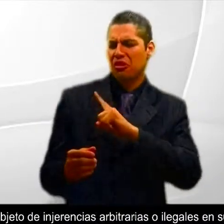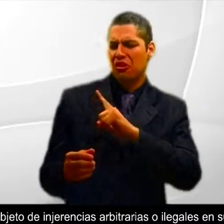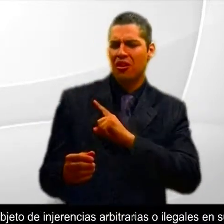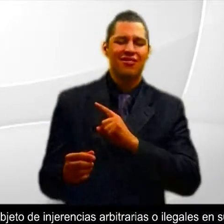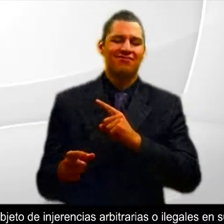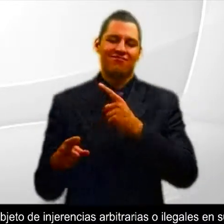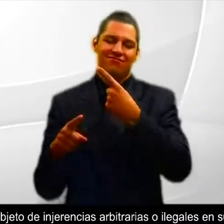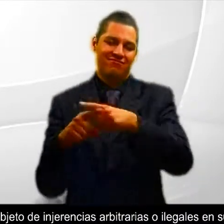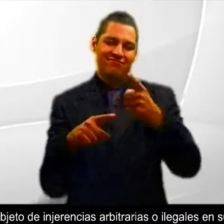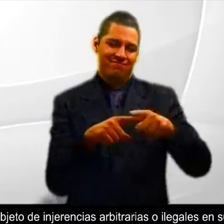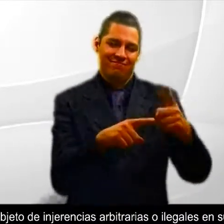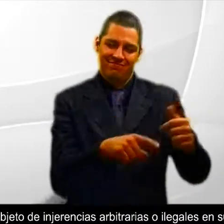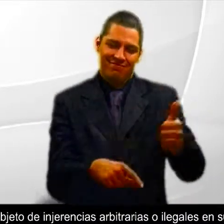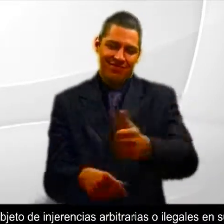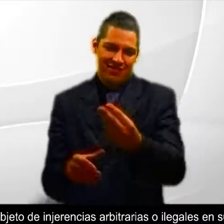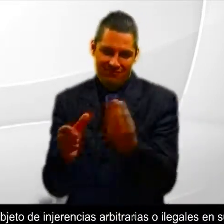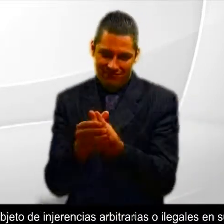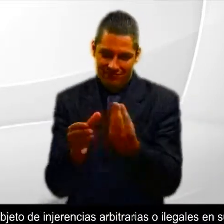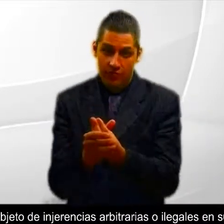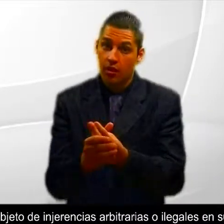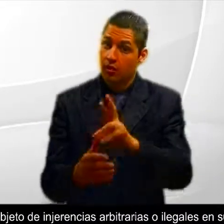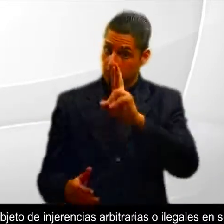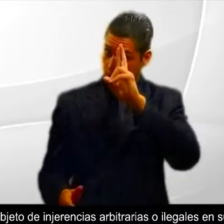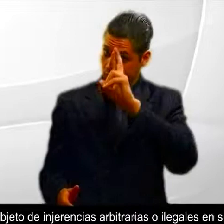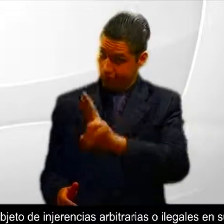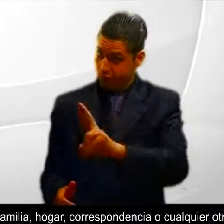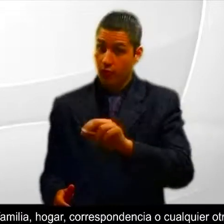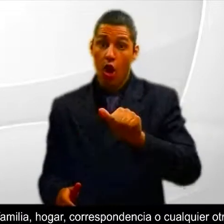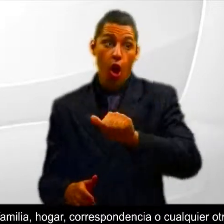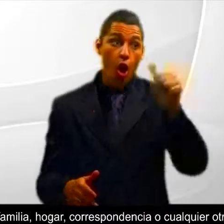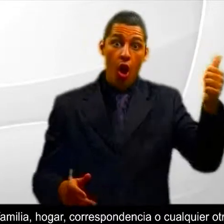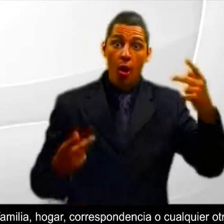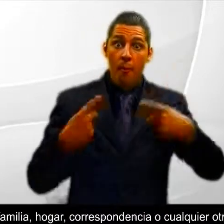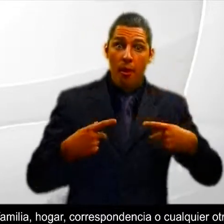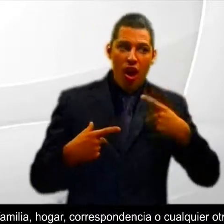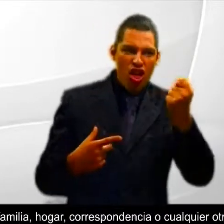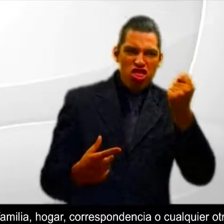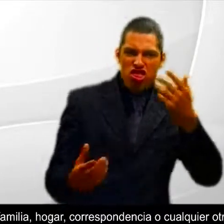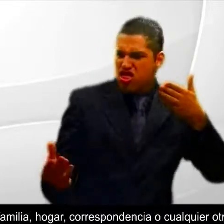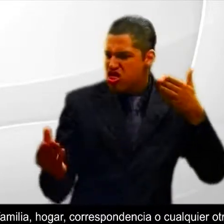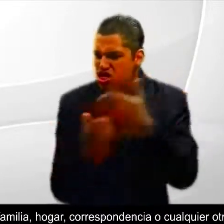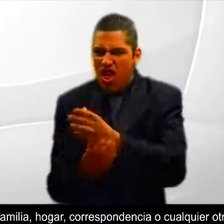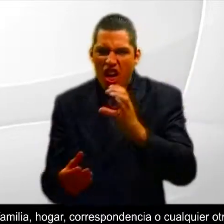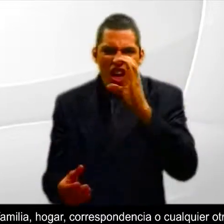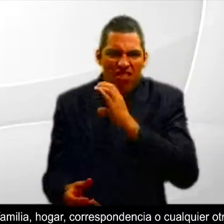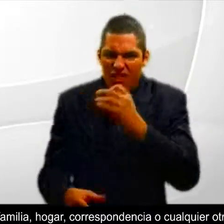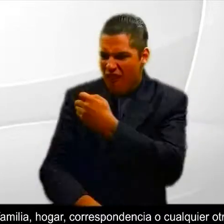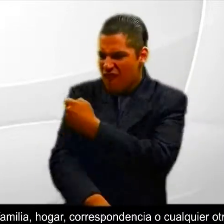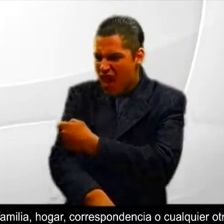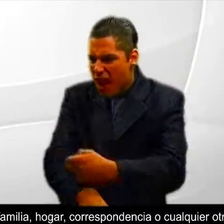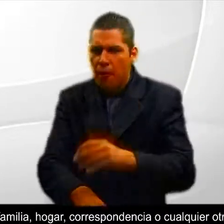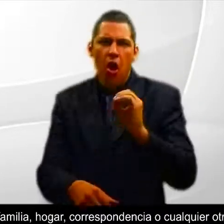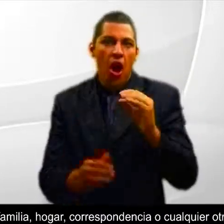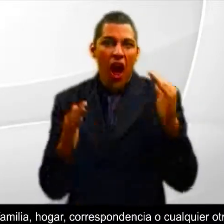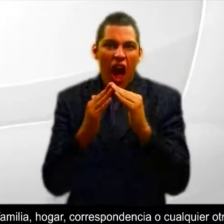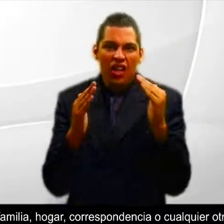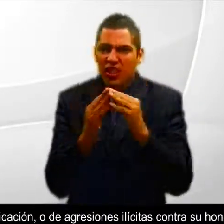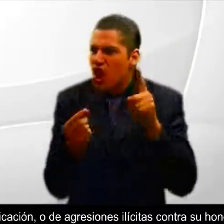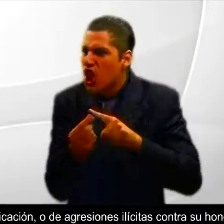objeto de injerencias arbitrarias o ilegales en su vida privada, familia, hogar, correspondencia O cualquier otro tipo de